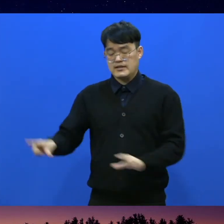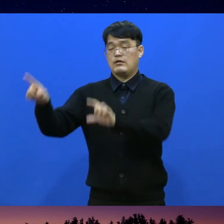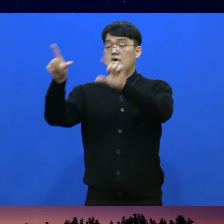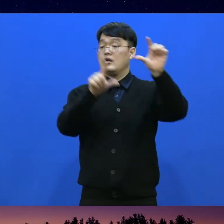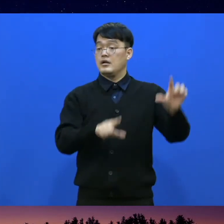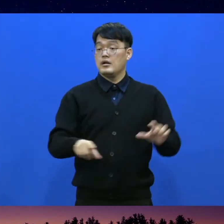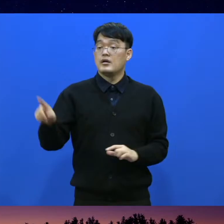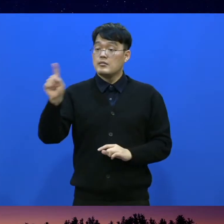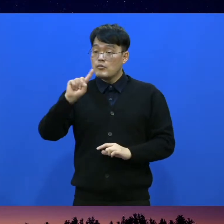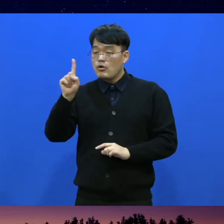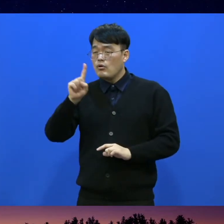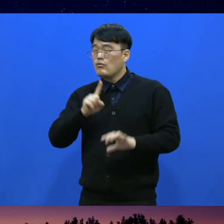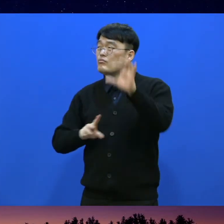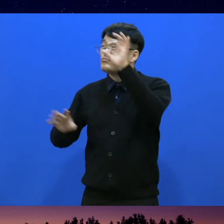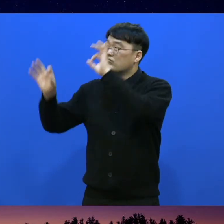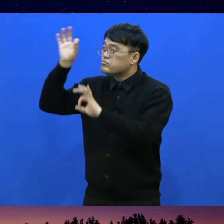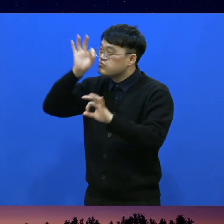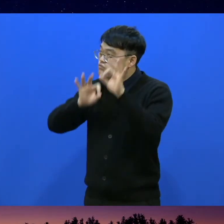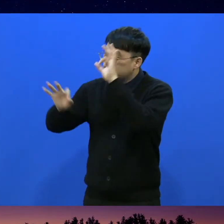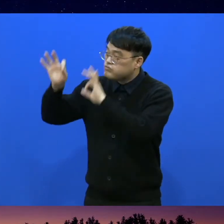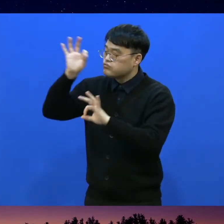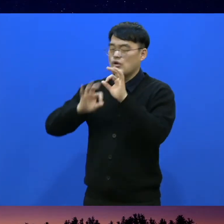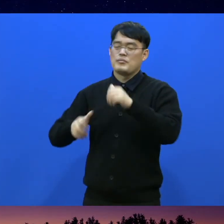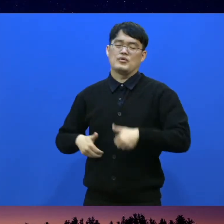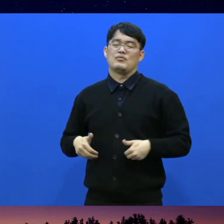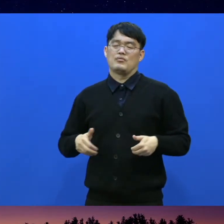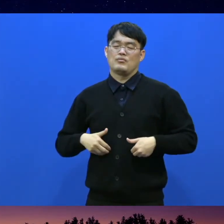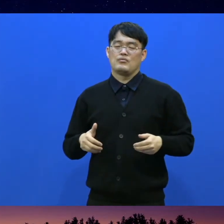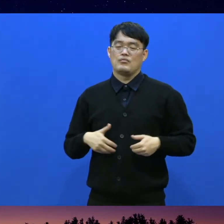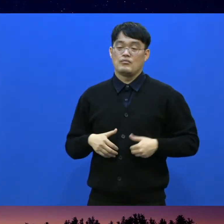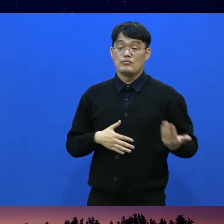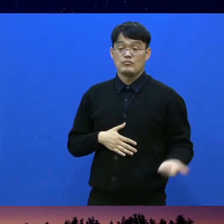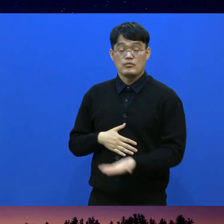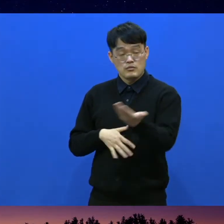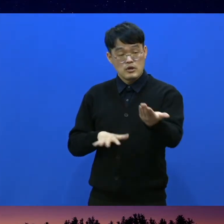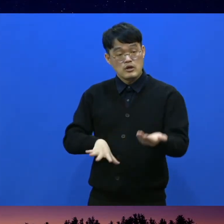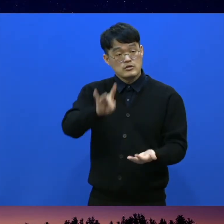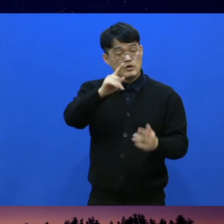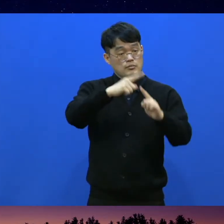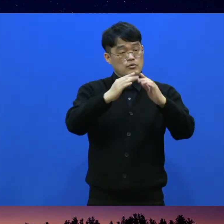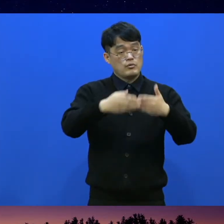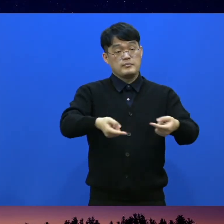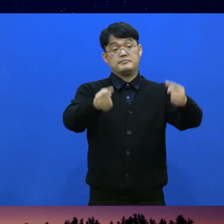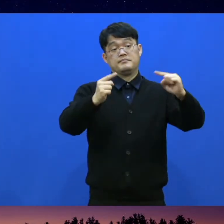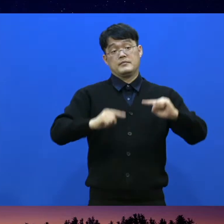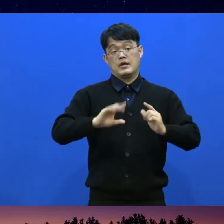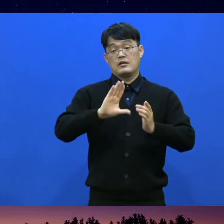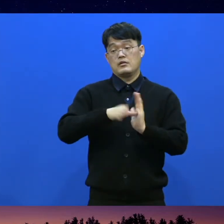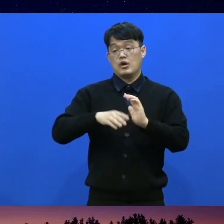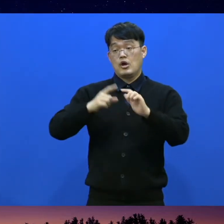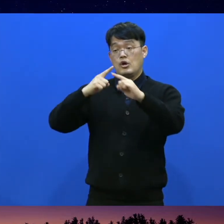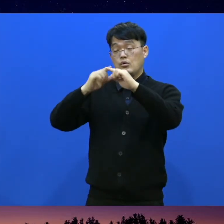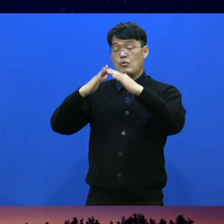겁니다. 구하요. 그러니까 여러분들이 처음 나오셨을 때 다 교회 나오신 이유 중에 하나가 뭔가 구할 게 있어서